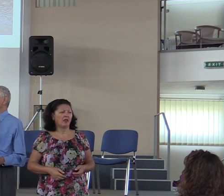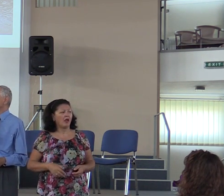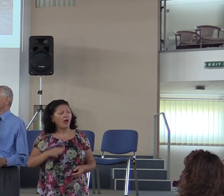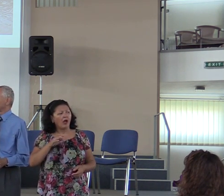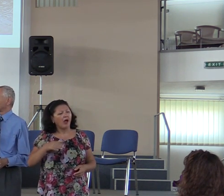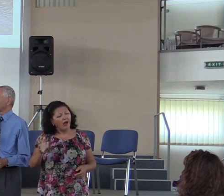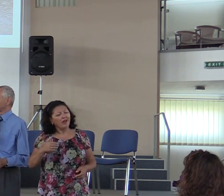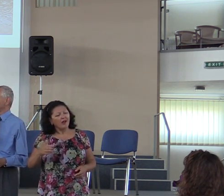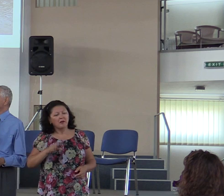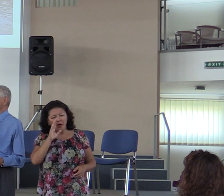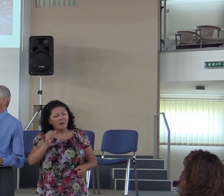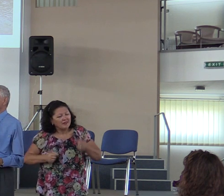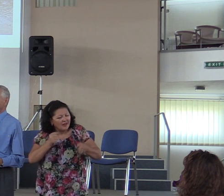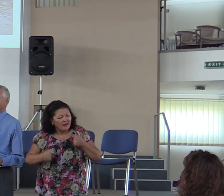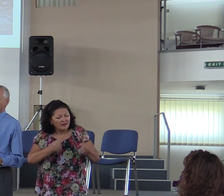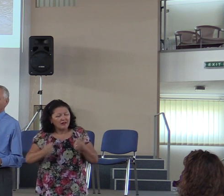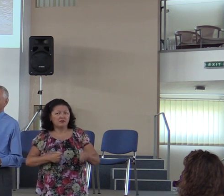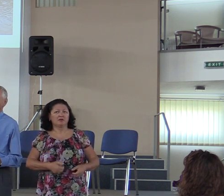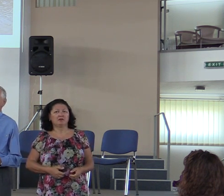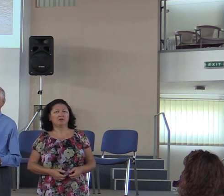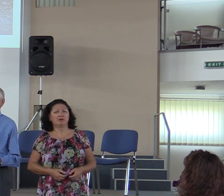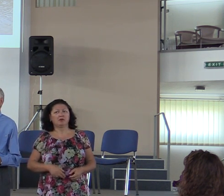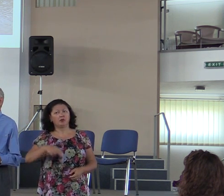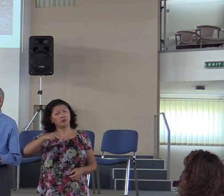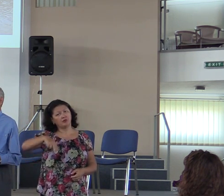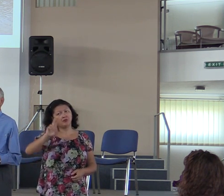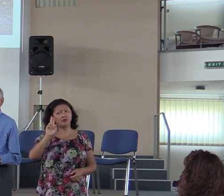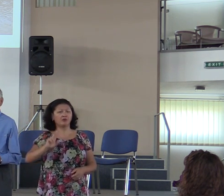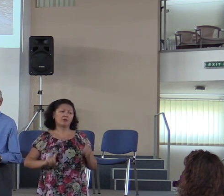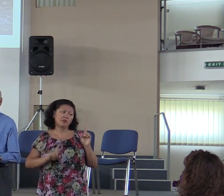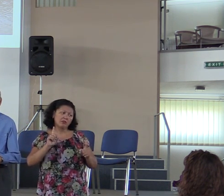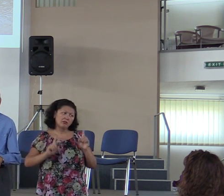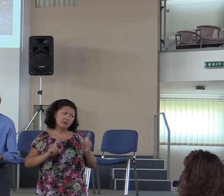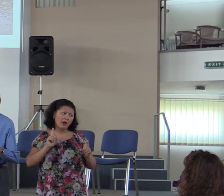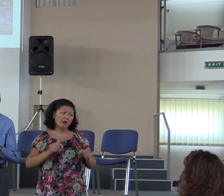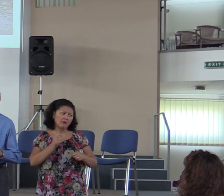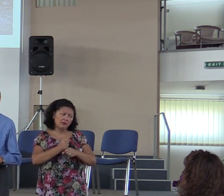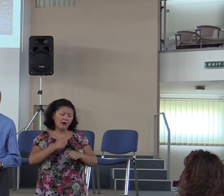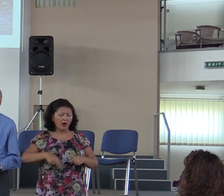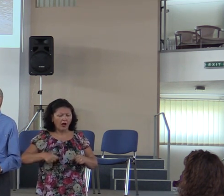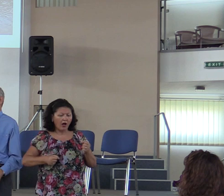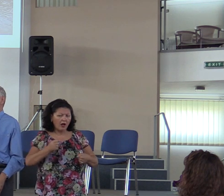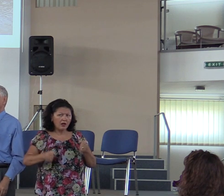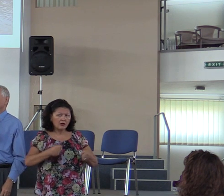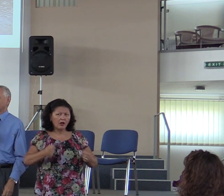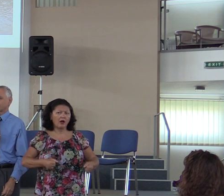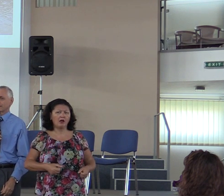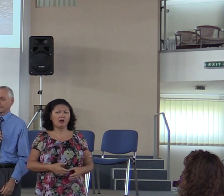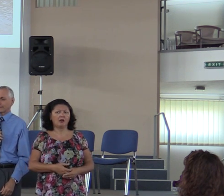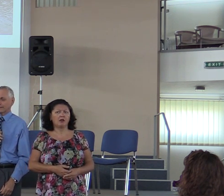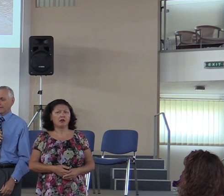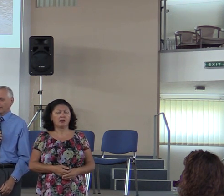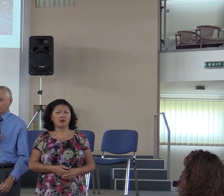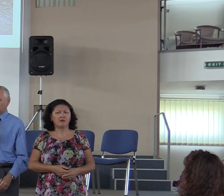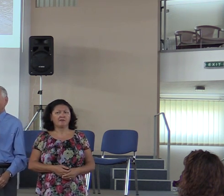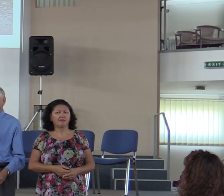alergăm. No, if we do, we'll get wet, mother said. Nu, dacă o faci așa, vom fi luat. And so the little girl waited a little